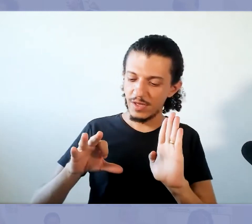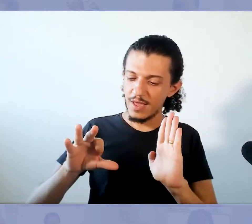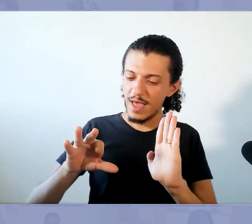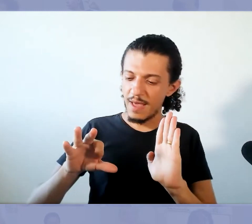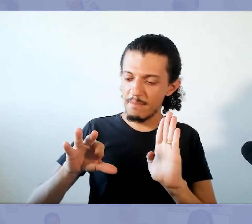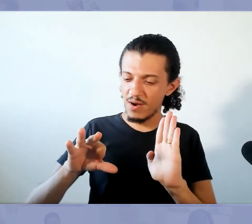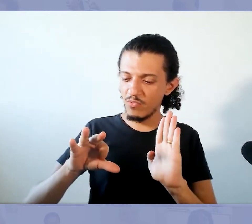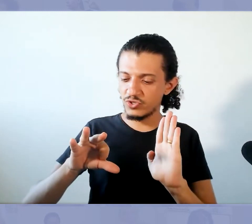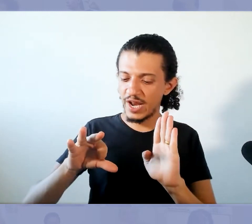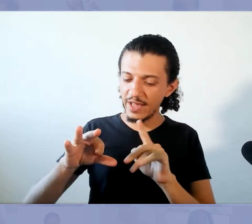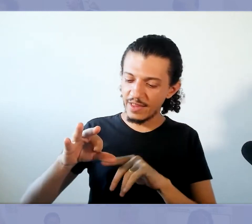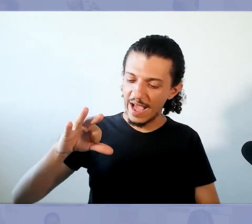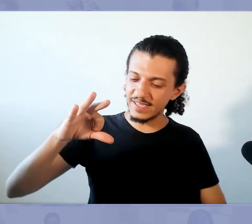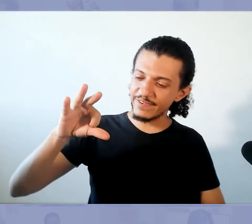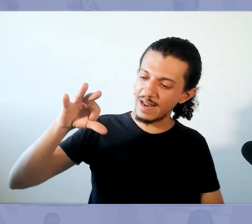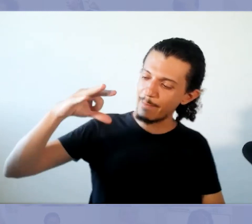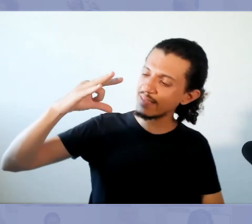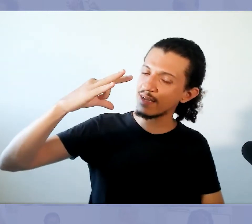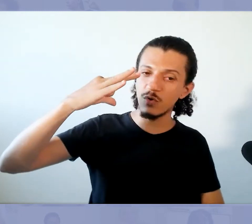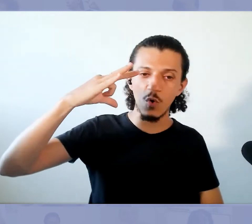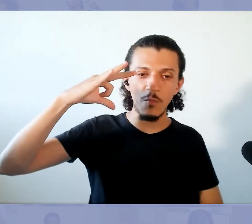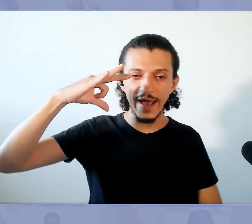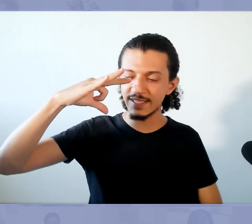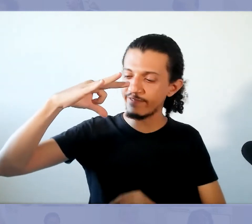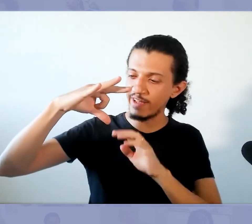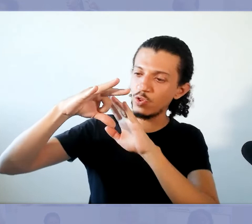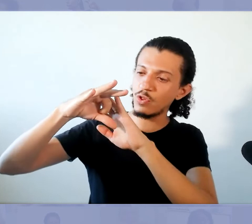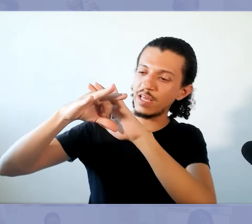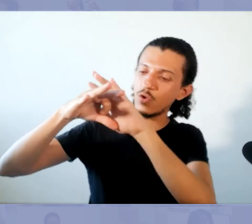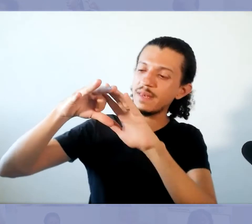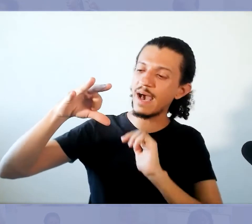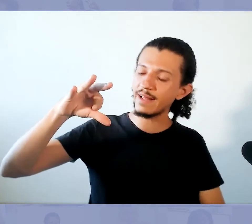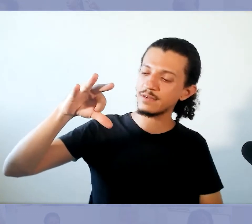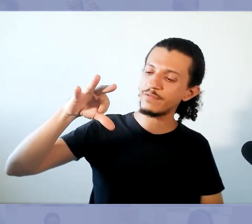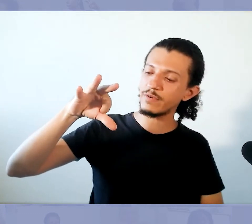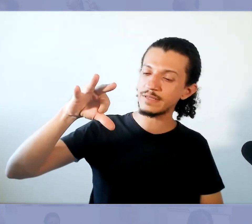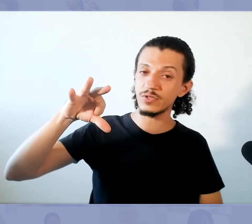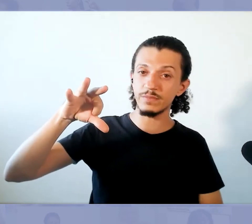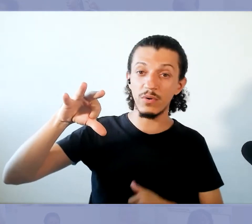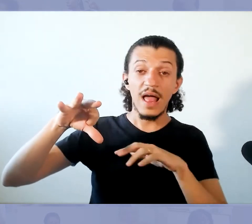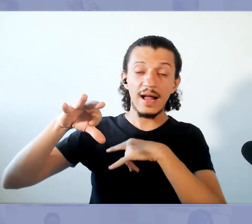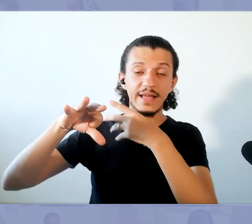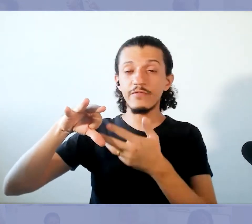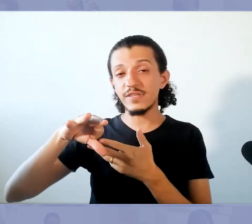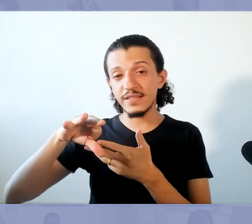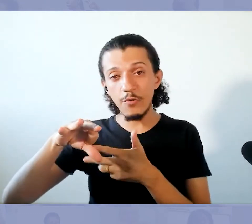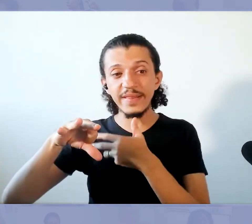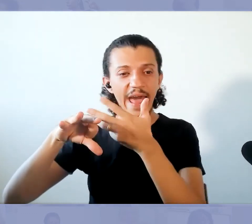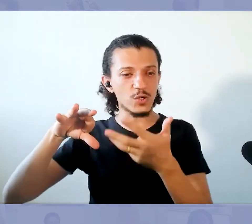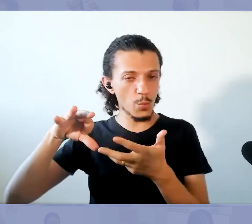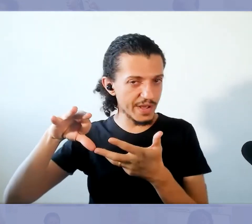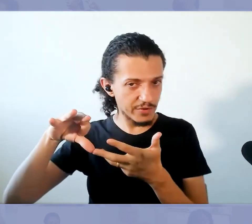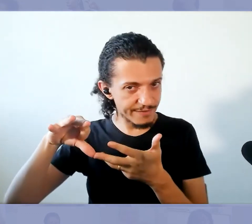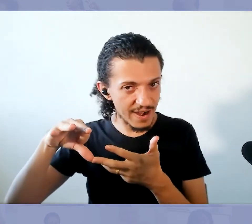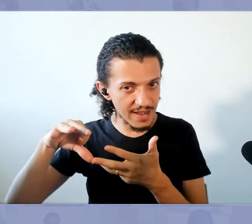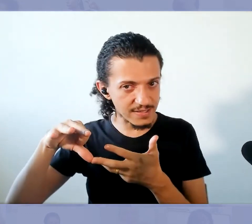frente, mão direita, aí você fica lá pensando como é que você vai denominar essa configuração de mão. Até que você tenha uma